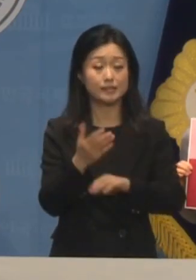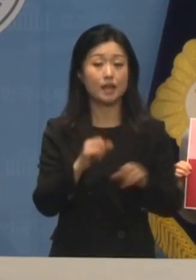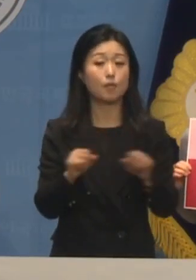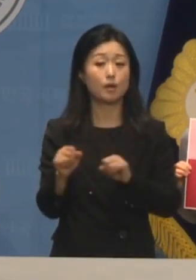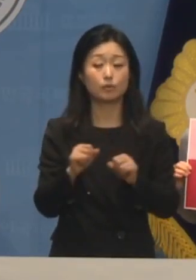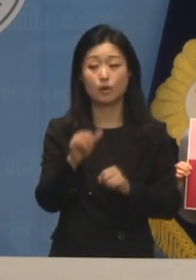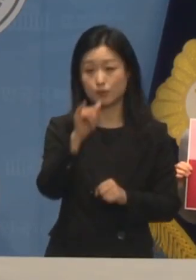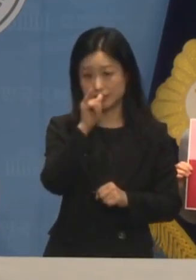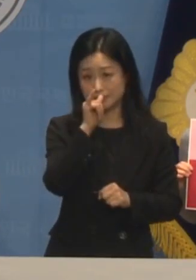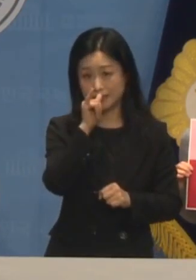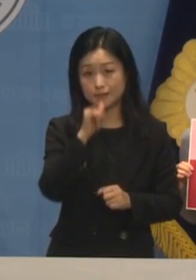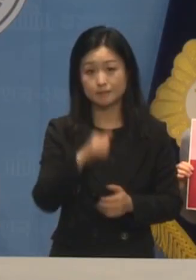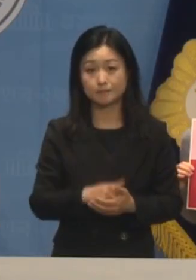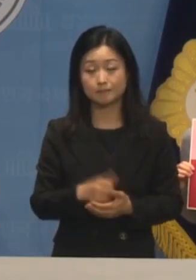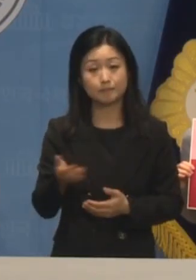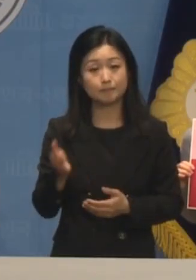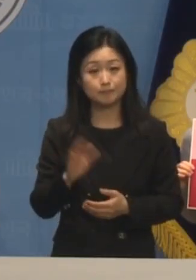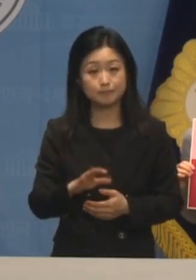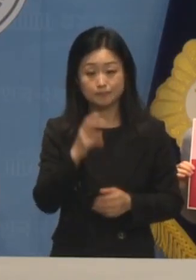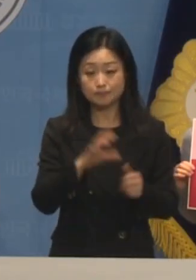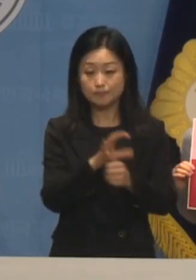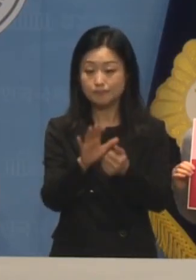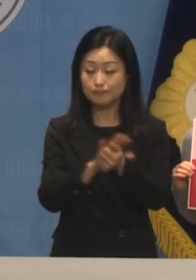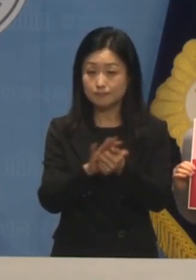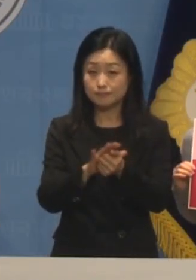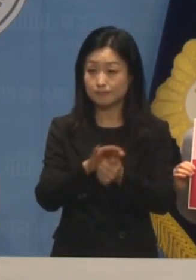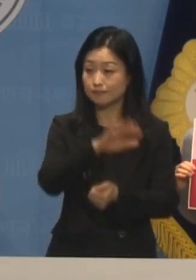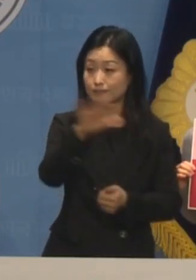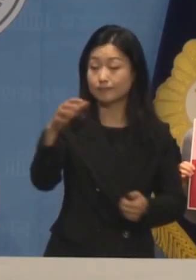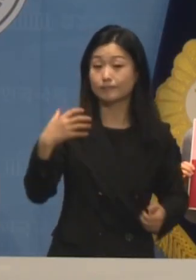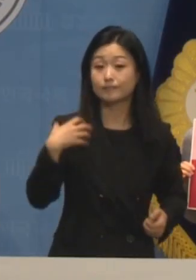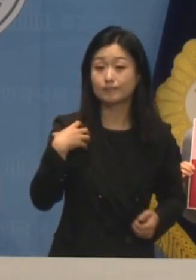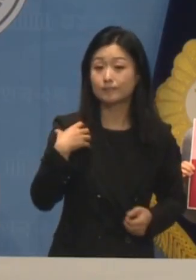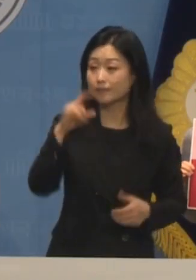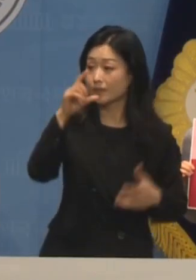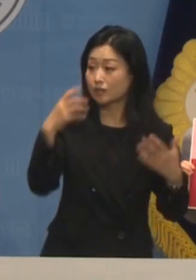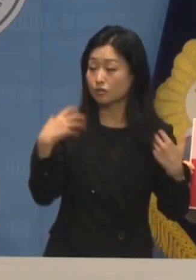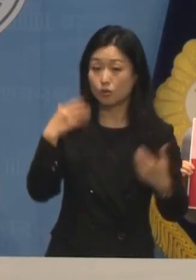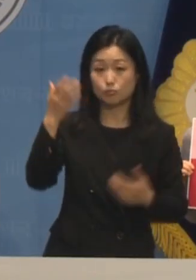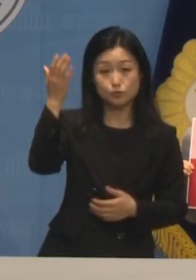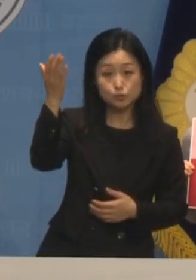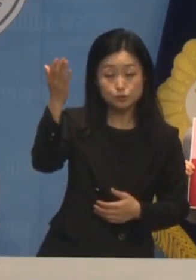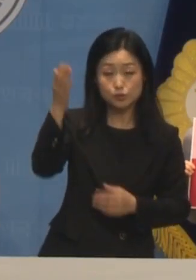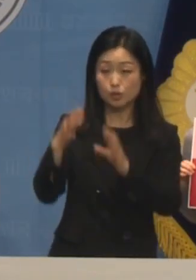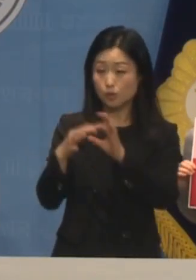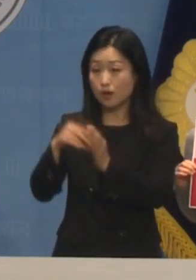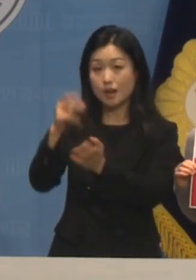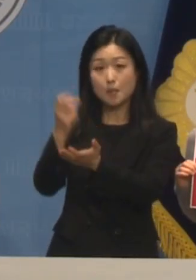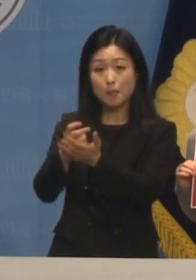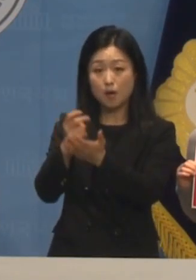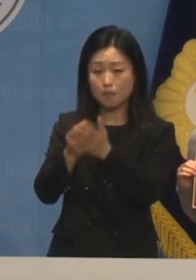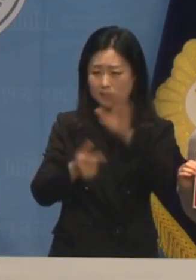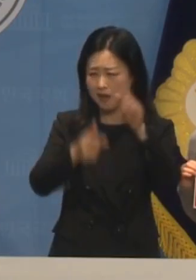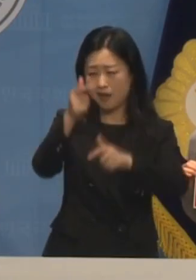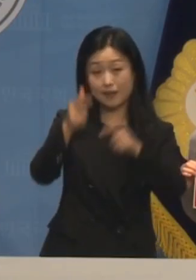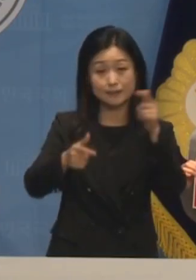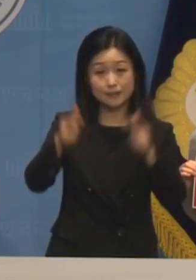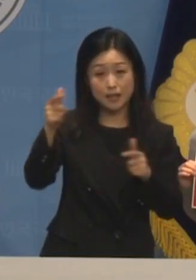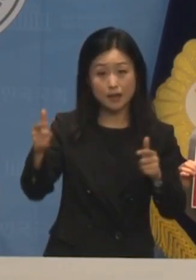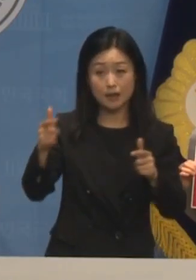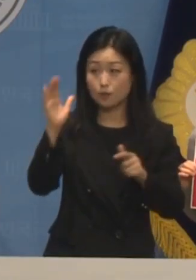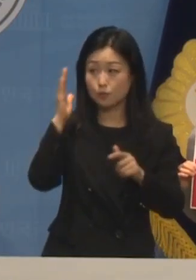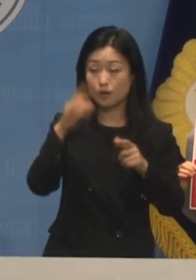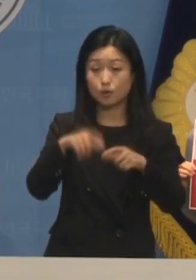활동하고 있습니다. 그러나 돌봄 서비스를 책임지는 정부 부처와 관계 법률이 다르며 최근